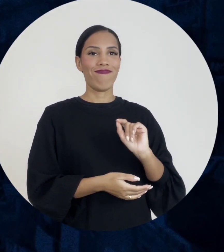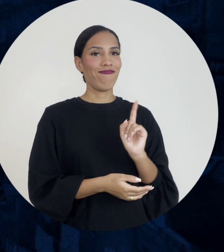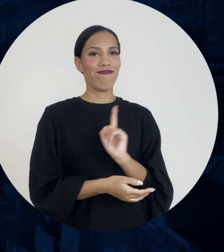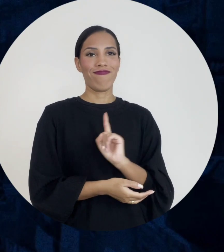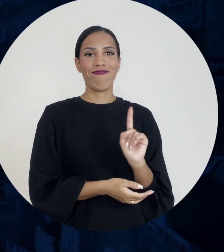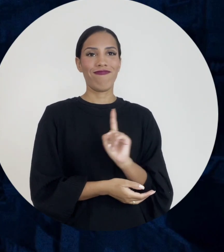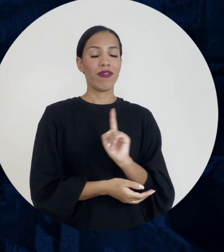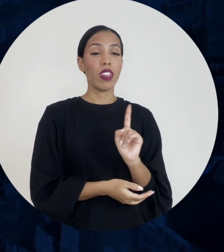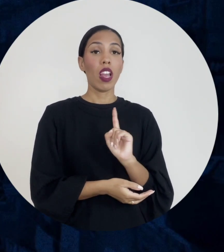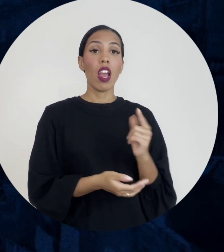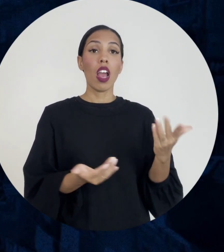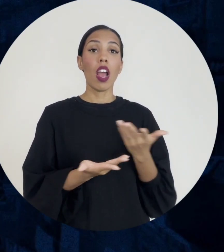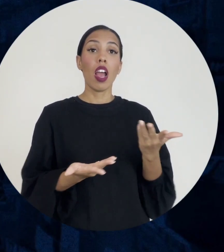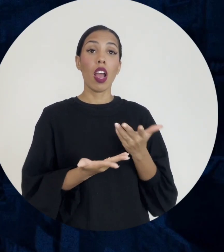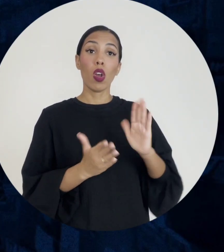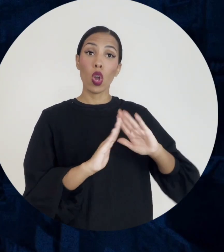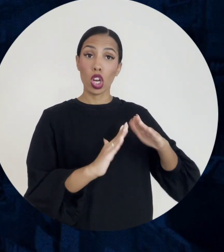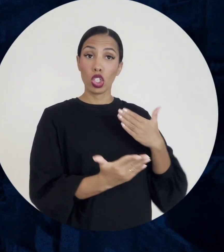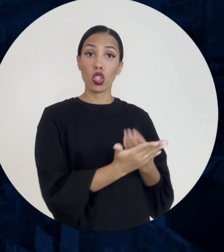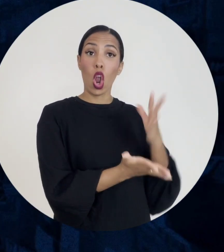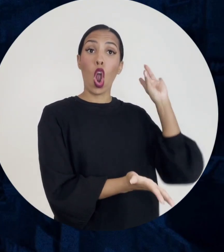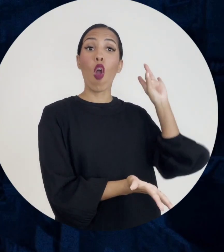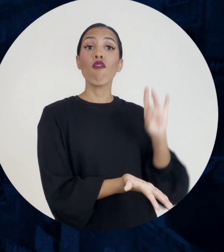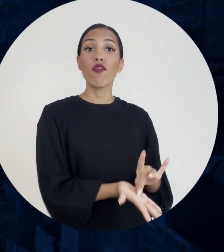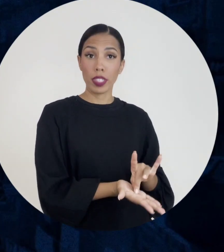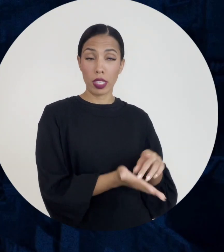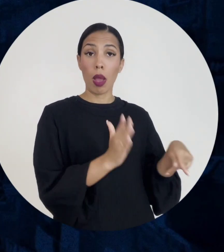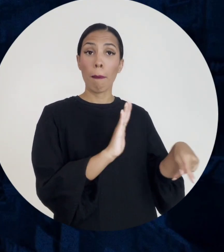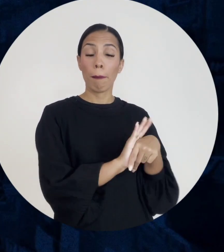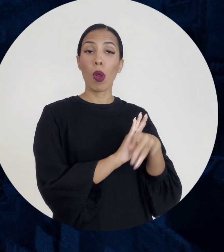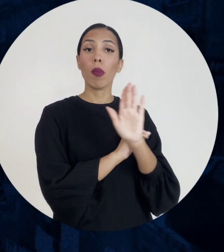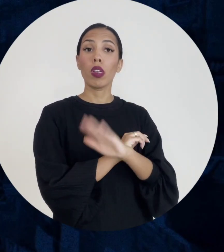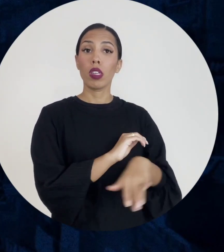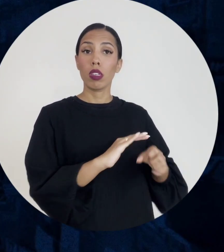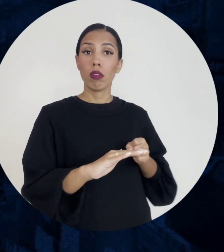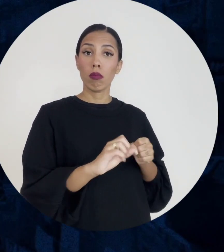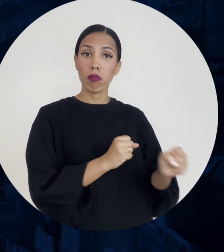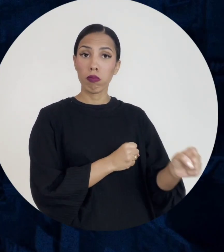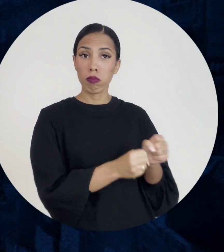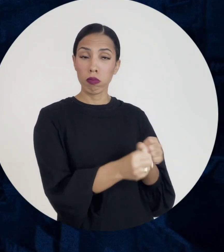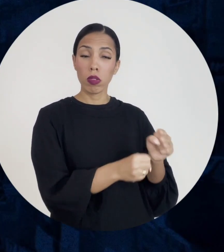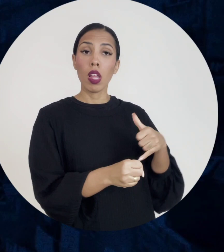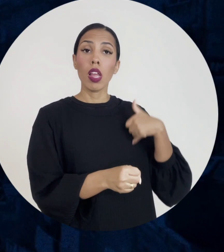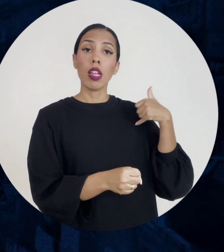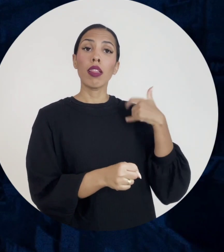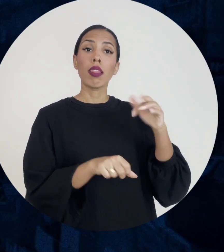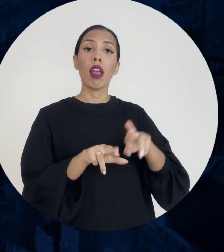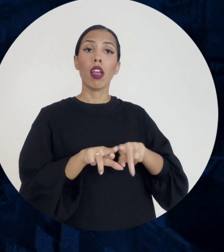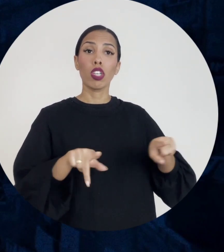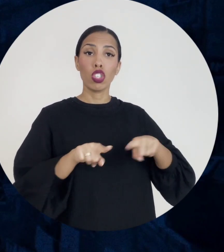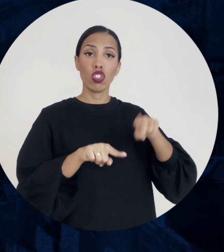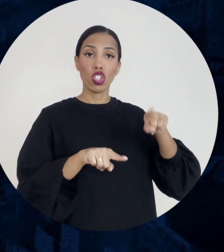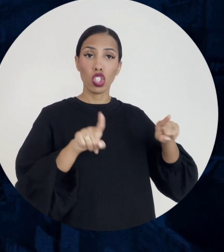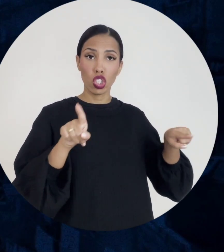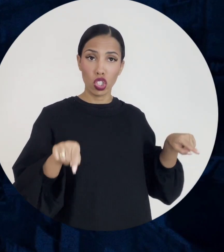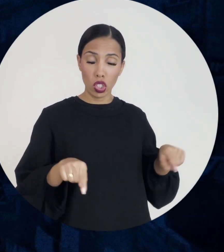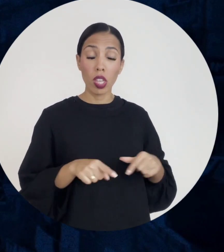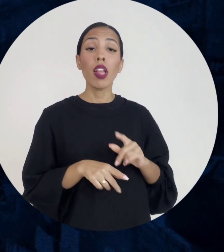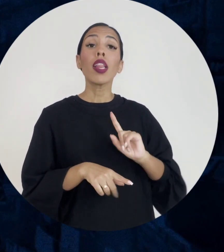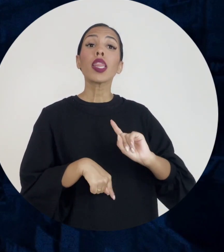né? Era escola mesmo, oficial para essas crianças que tinham idades diferentes. E